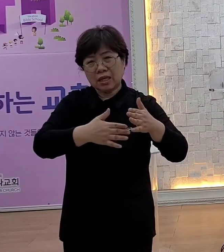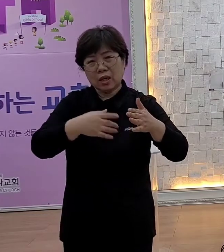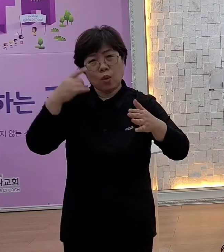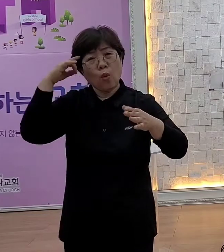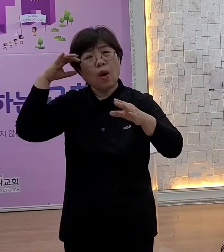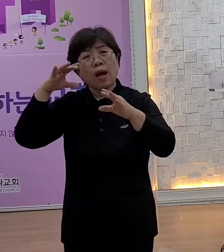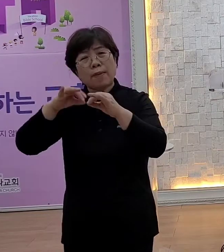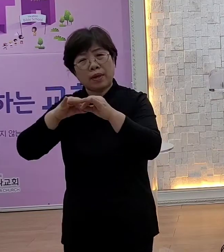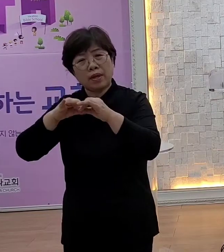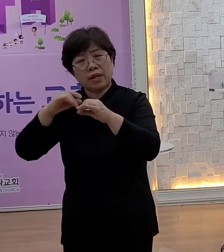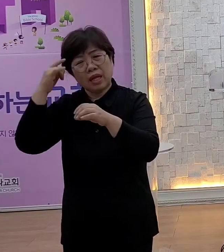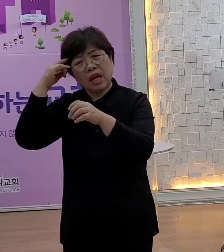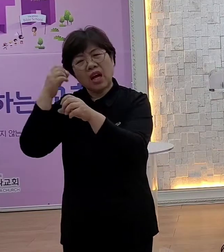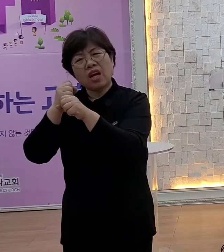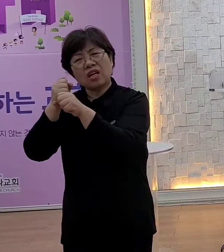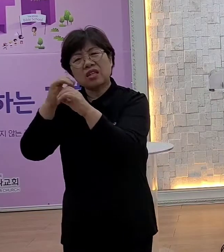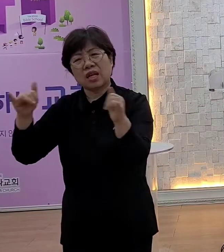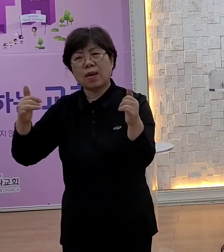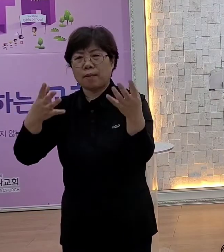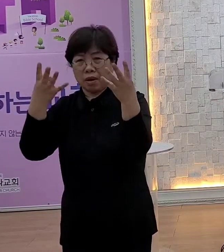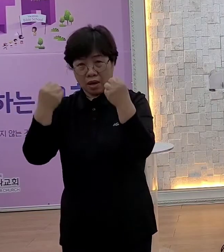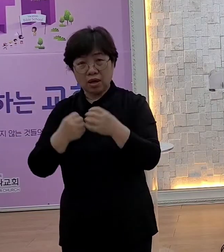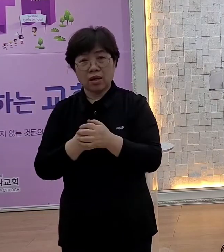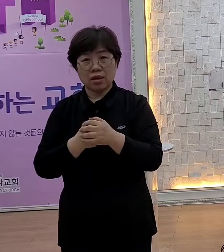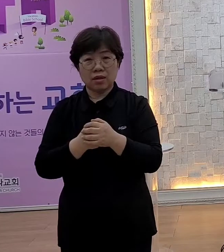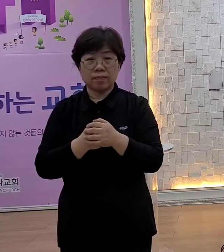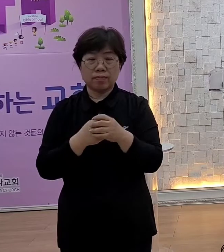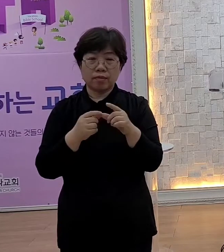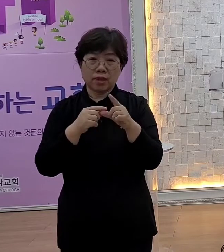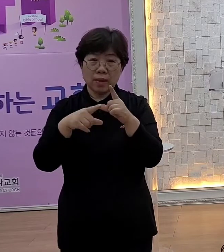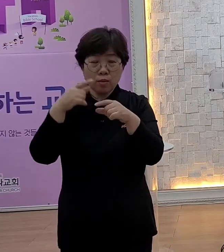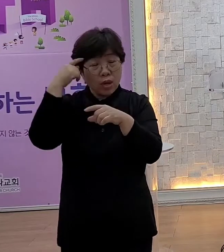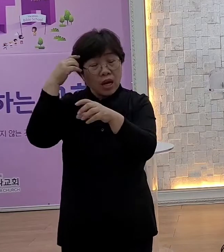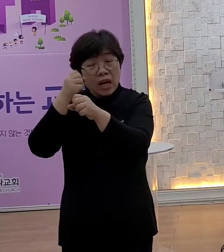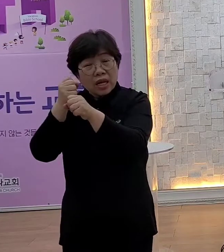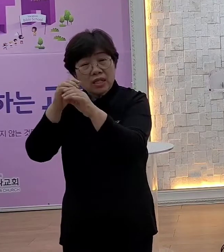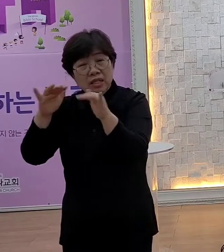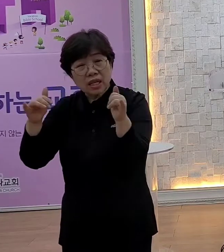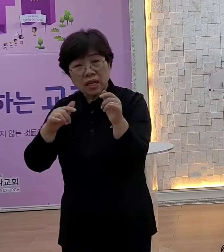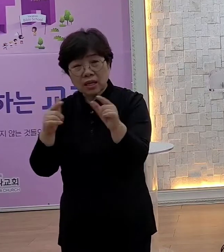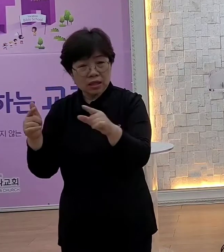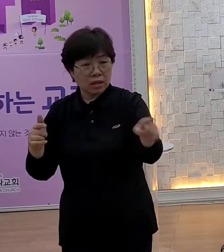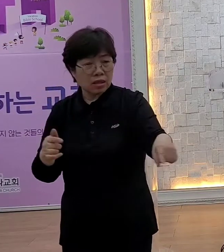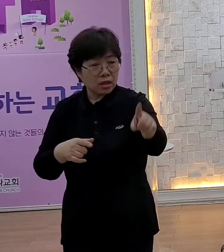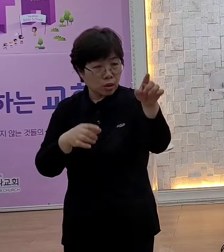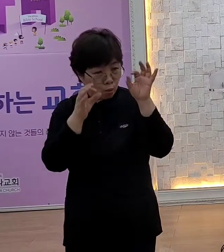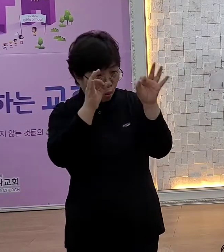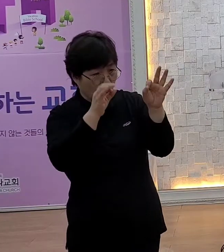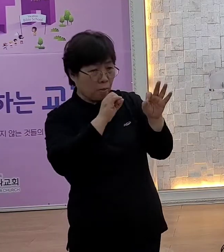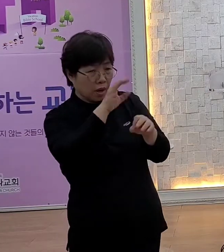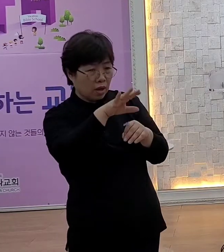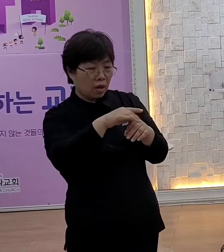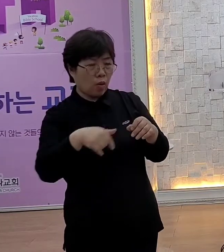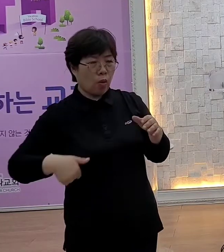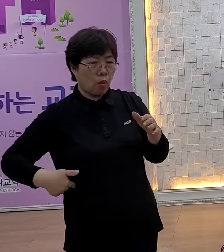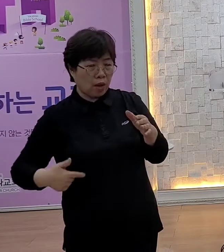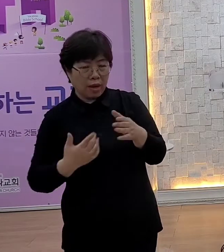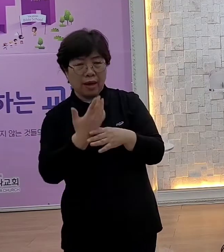동의하고 있어요. 이 제 말이 아니라 대부분의 주석가들이 니느웨 백성들은 회심하지 못했다라고 인정합니다.